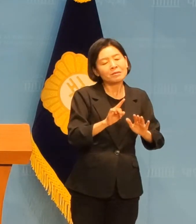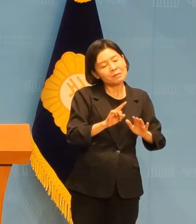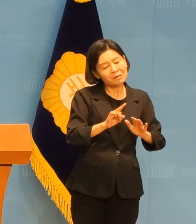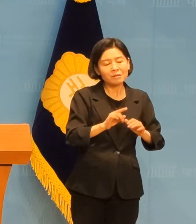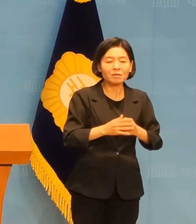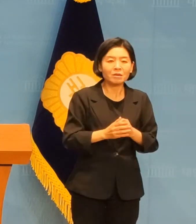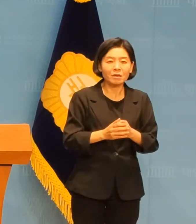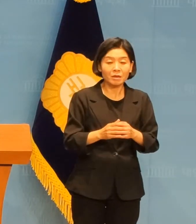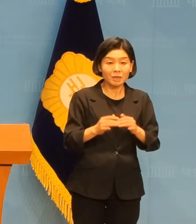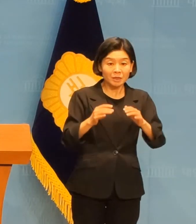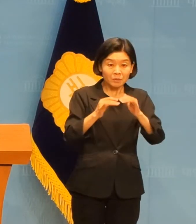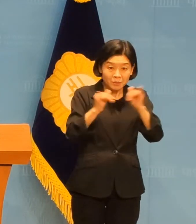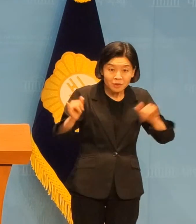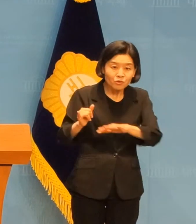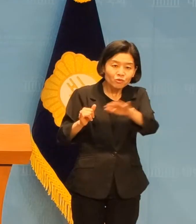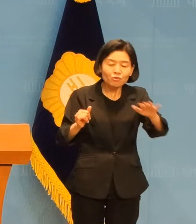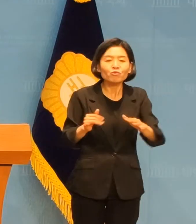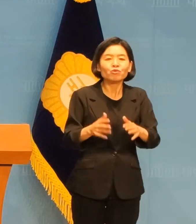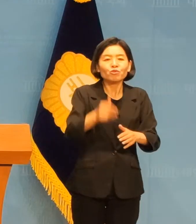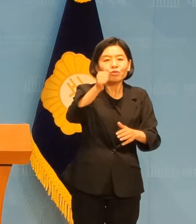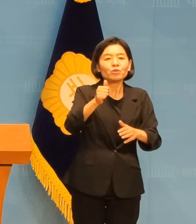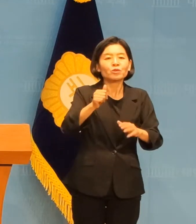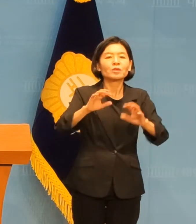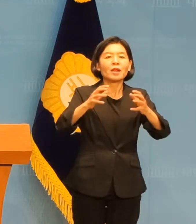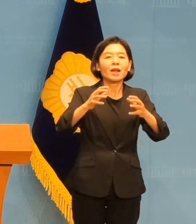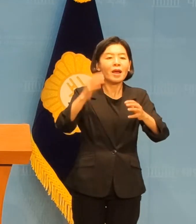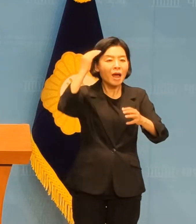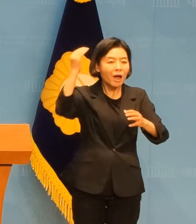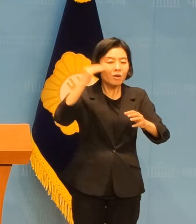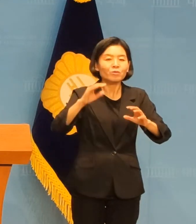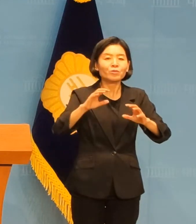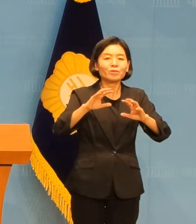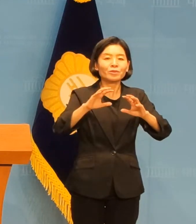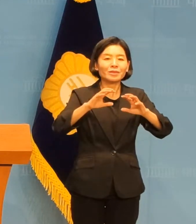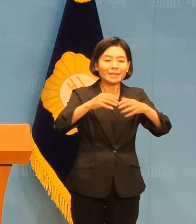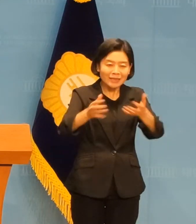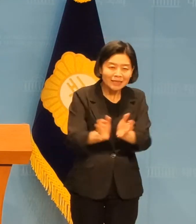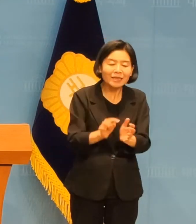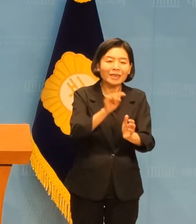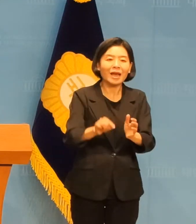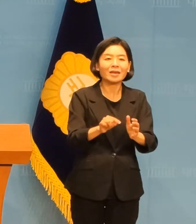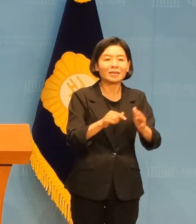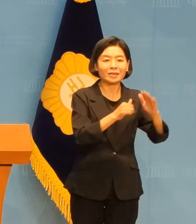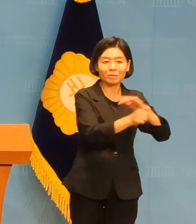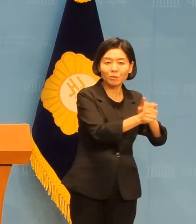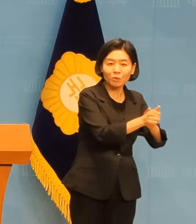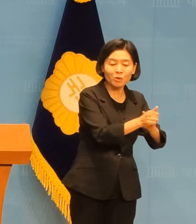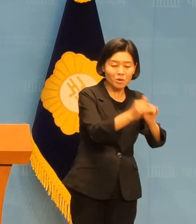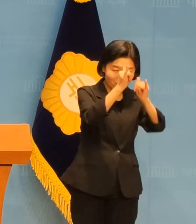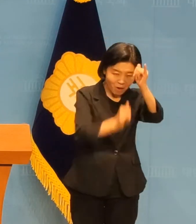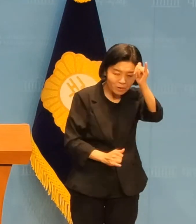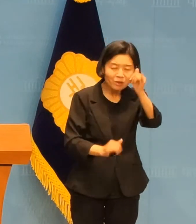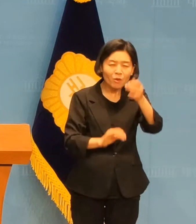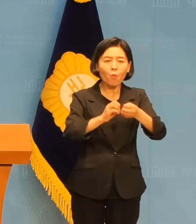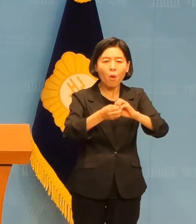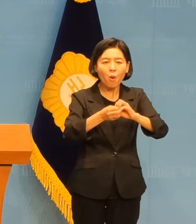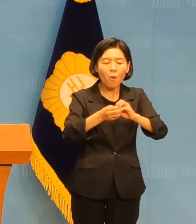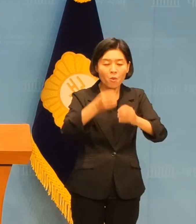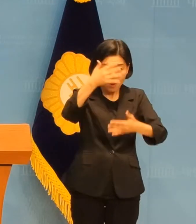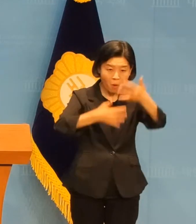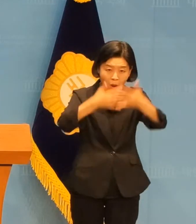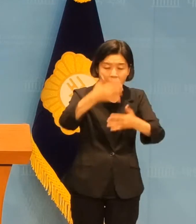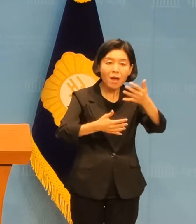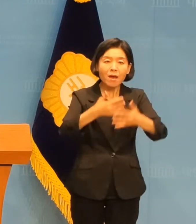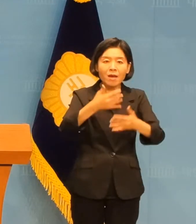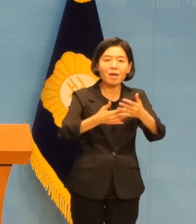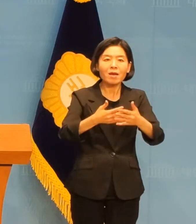말로도 민주공화국 대한민국의 정당 대표가 역사적 사실과 다른 주장을 버젓이 내건